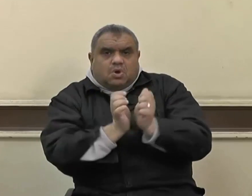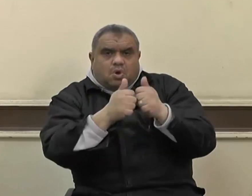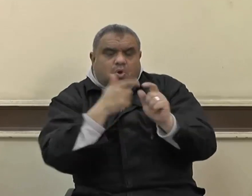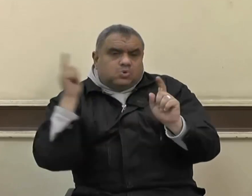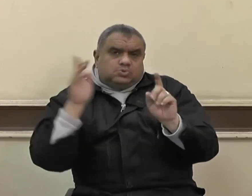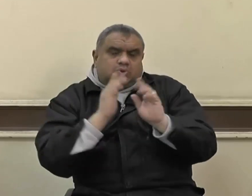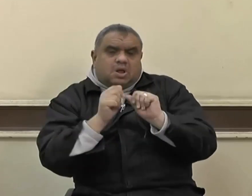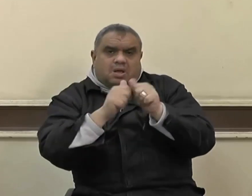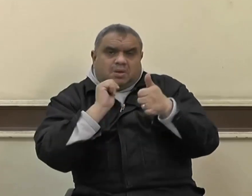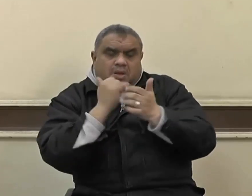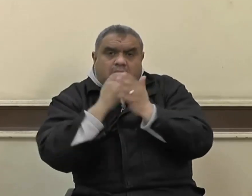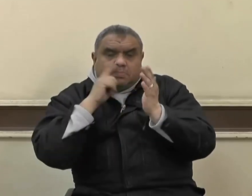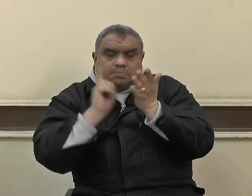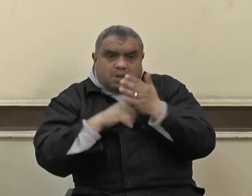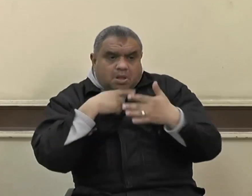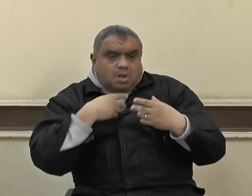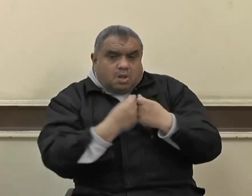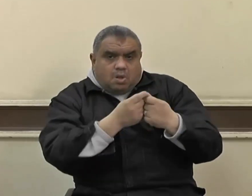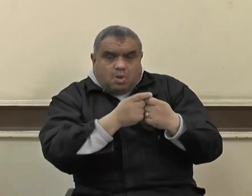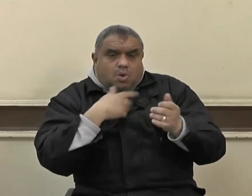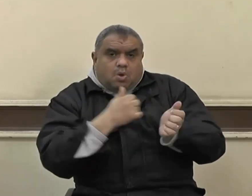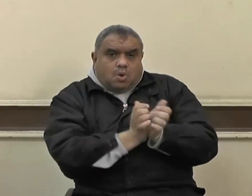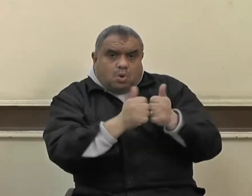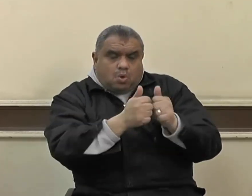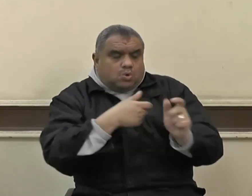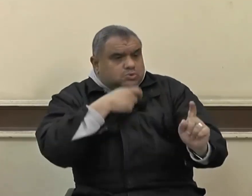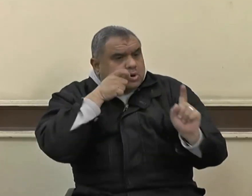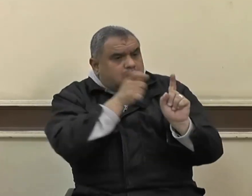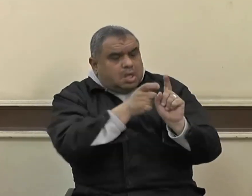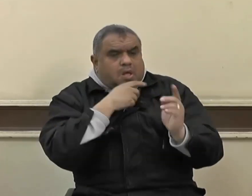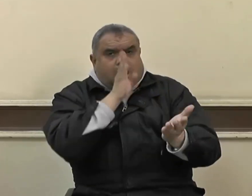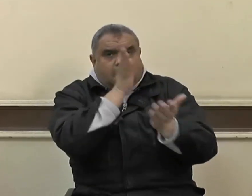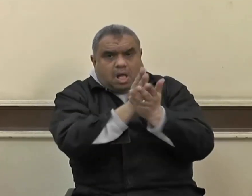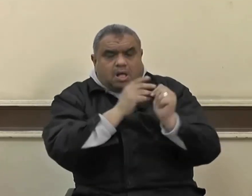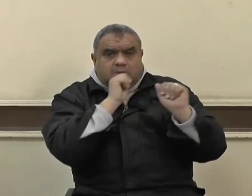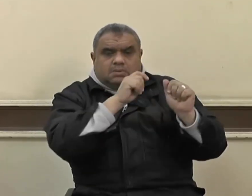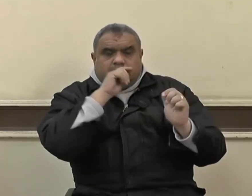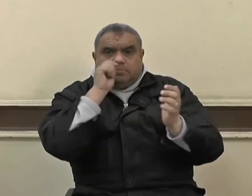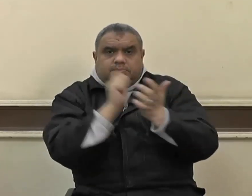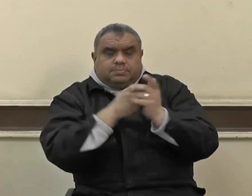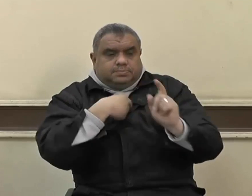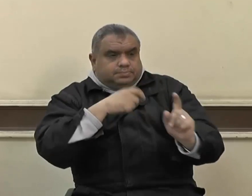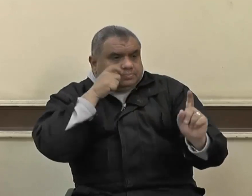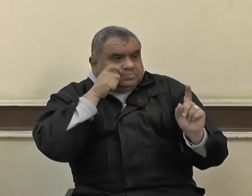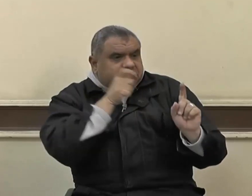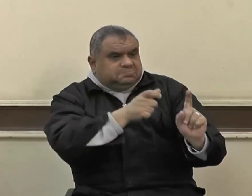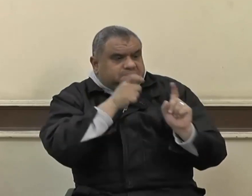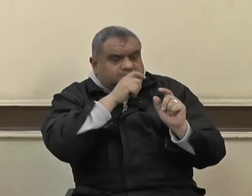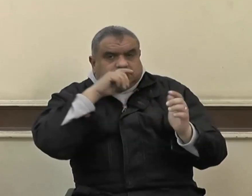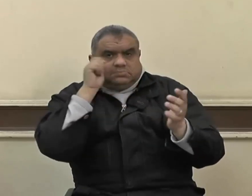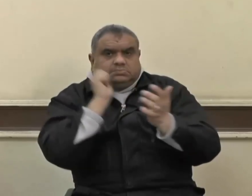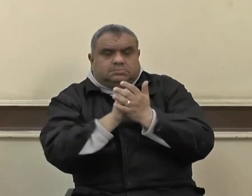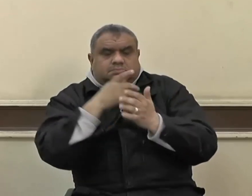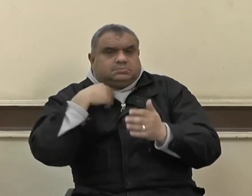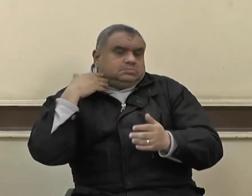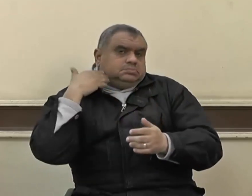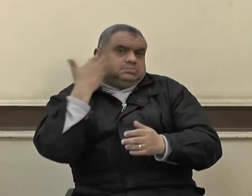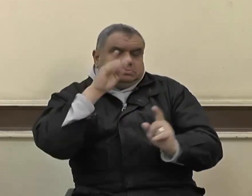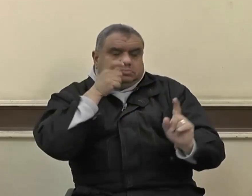ومن آتى إليكم معروفا فكافئوه فإن لم تجدوا فادعوا له حتى تعلموا أن